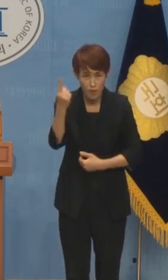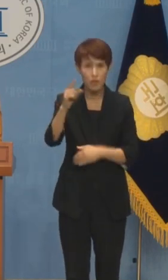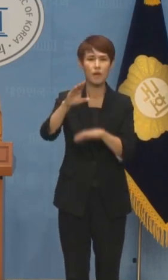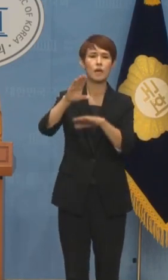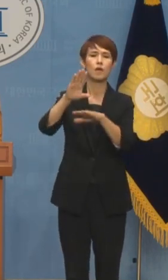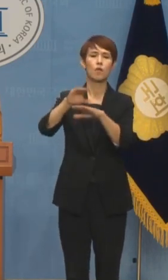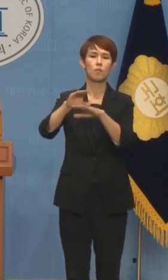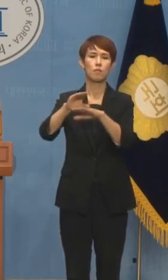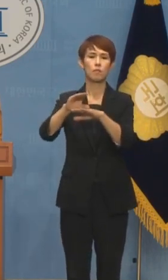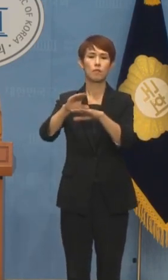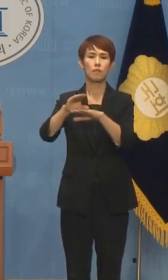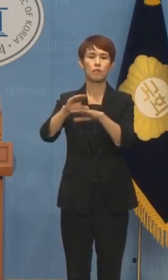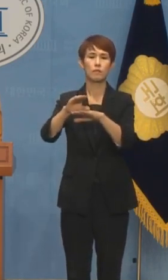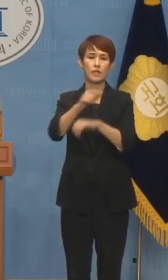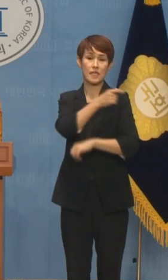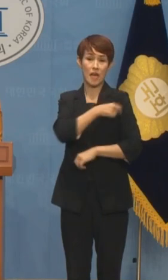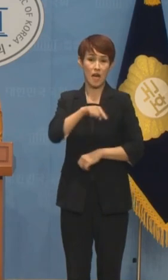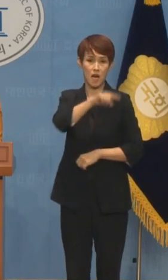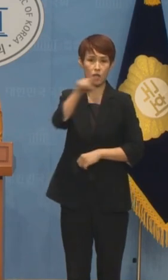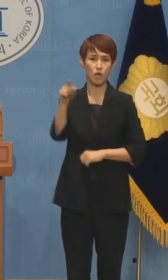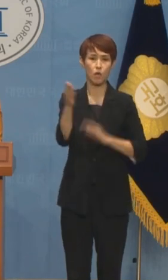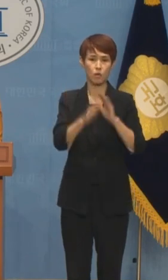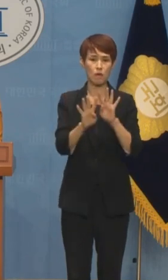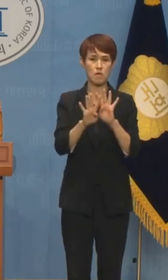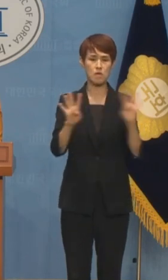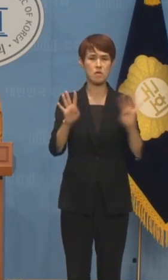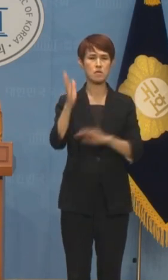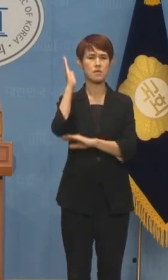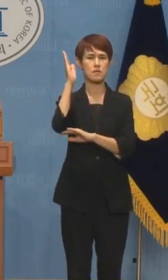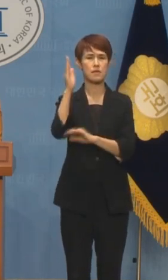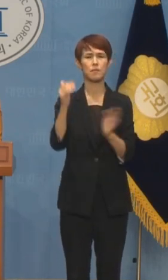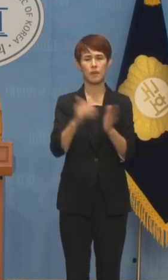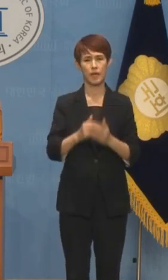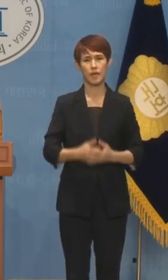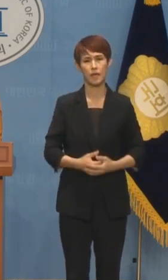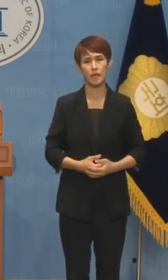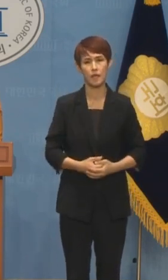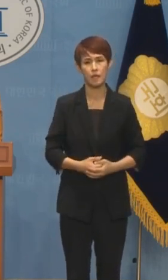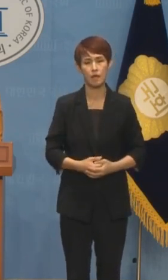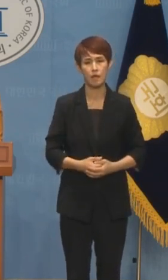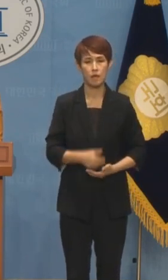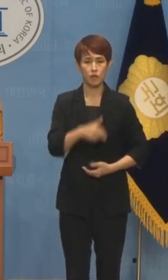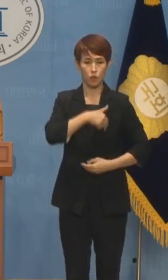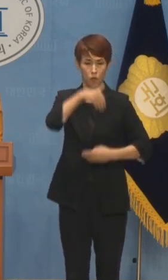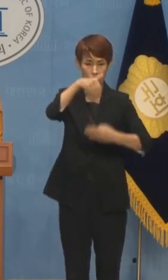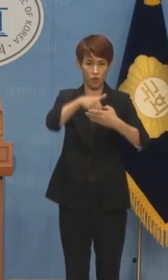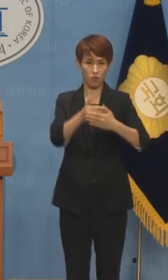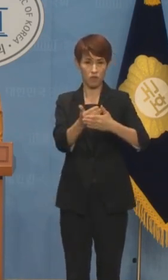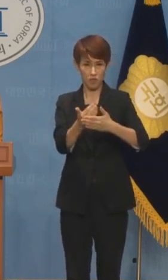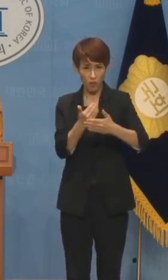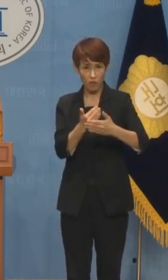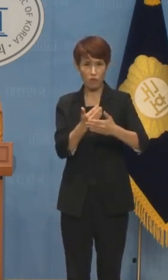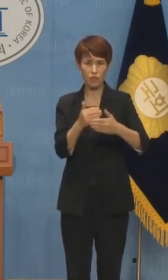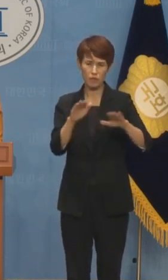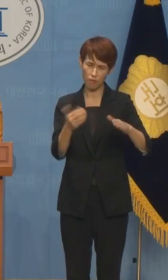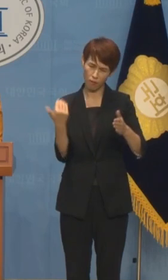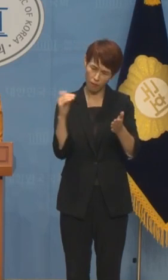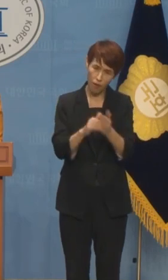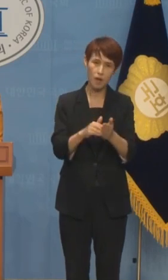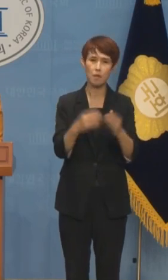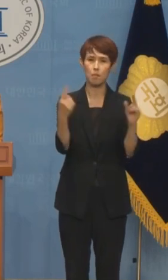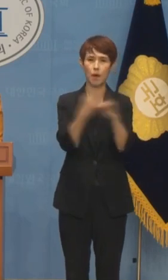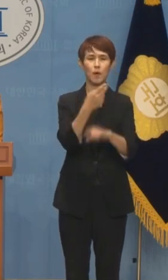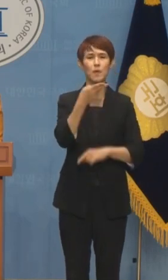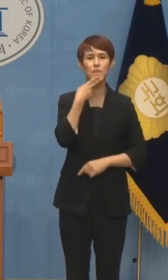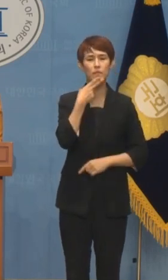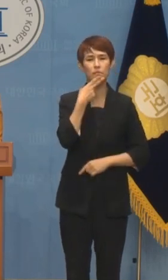공영방송 이사진이 공동 입장을 발표했겠습니까? 총선 전과 조금도 바뀌지 않은 검찰